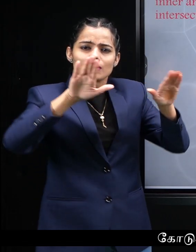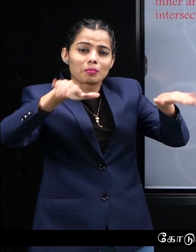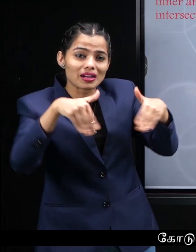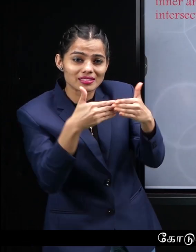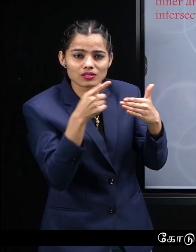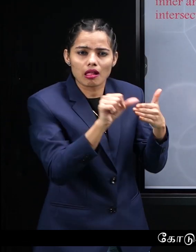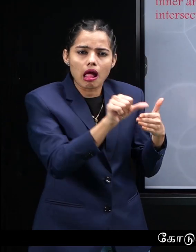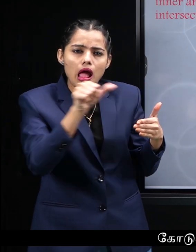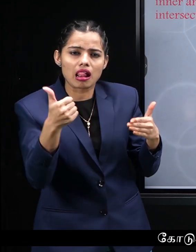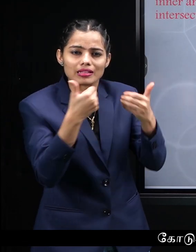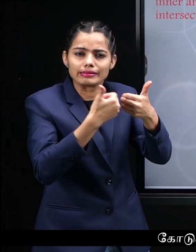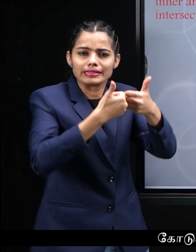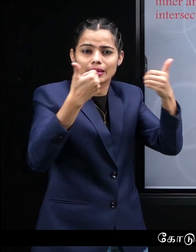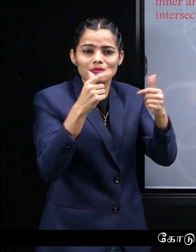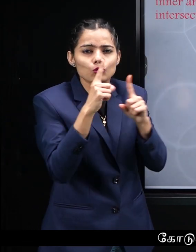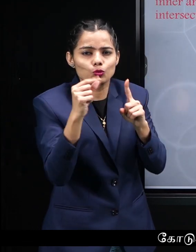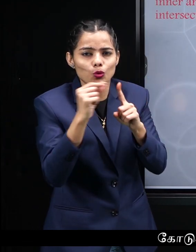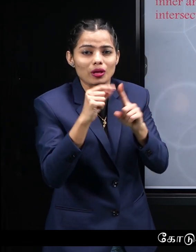பக்கத்தில் ஒன்றையொன்று வெட்டும்.